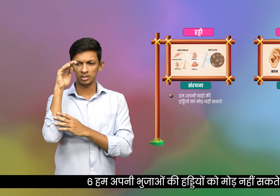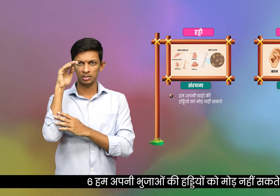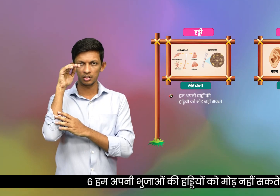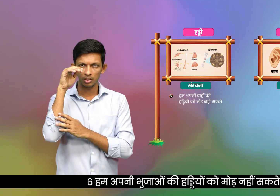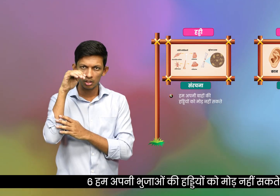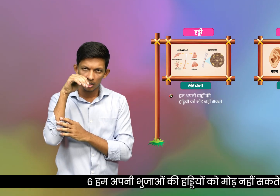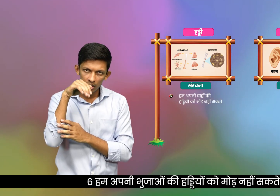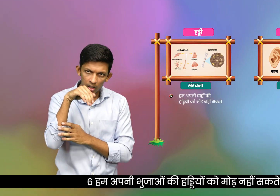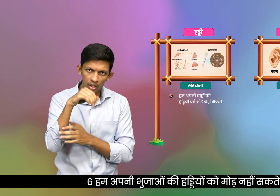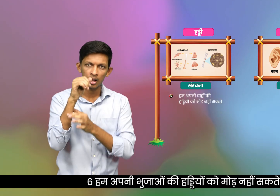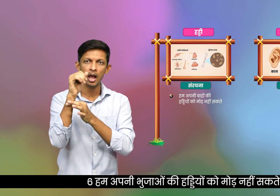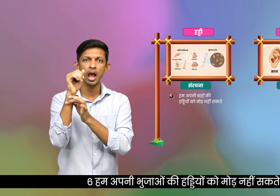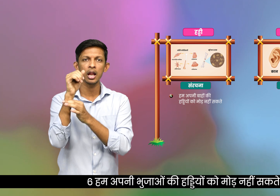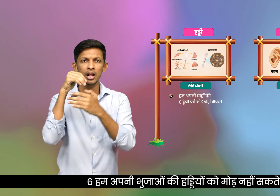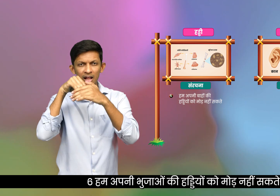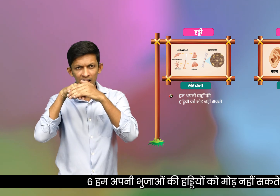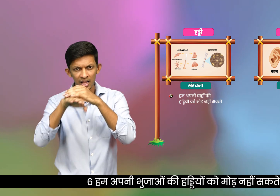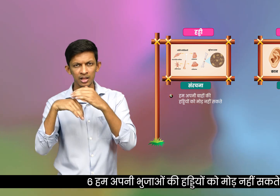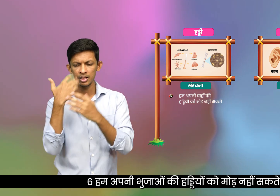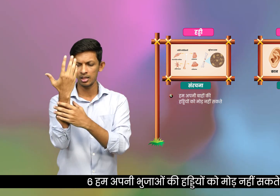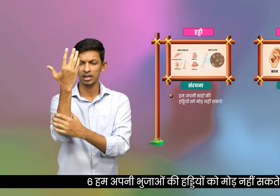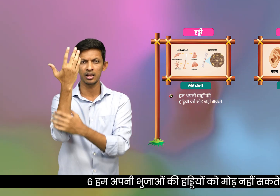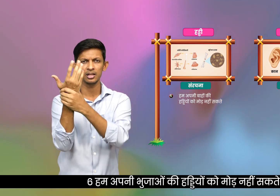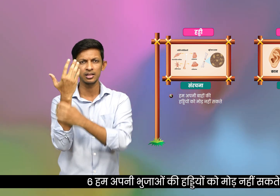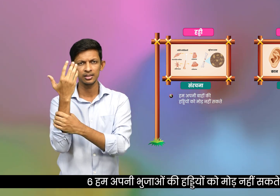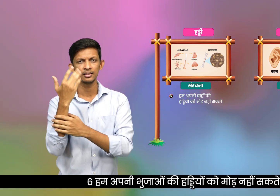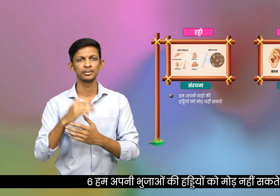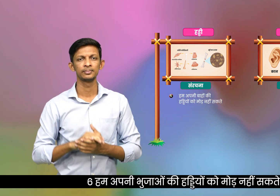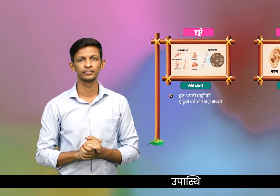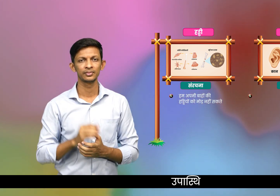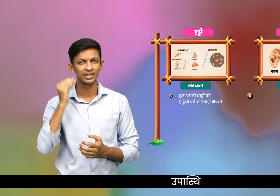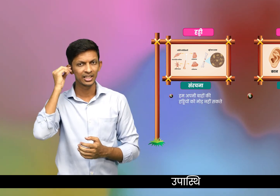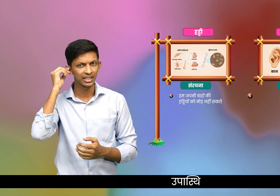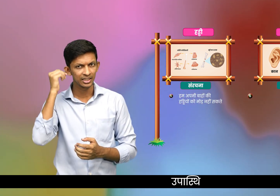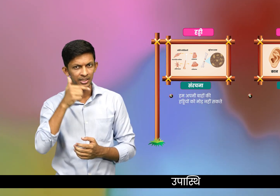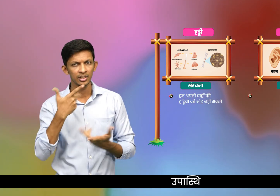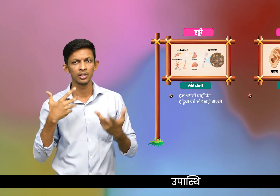छठा, हम अपनी भुजाओं की हड्डियों को मोड़ नहीं सकते।